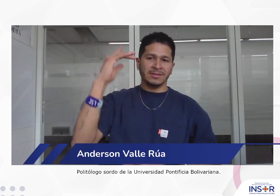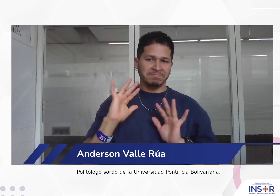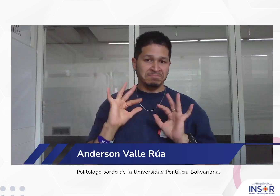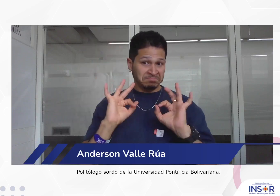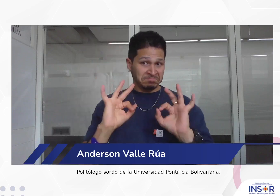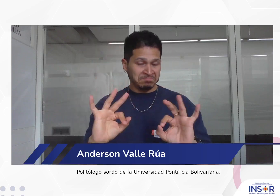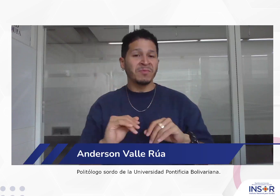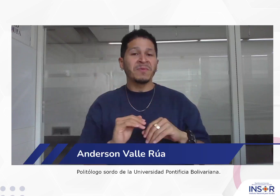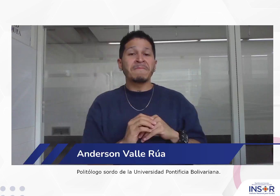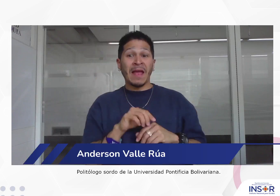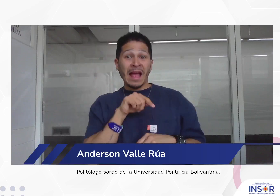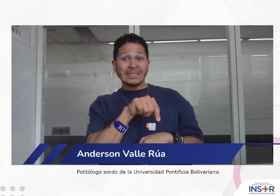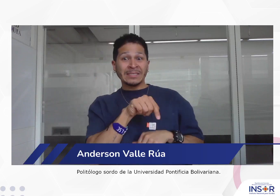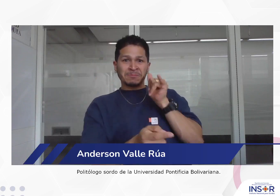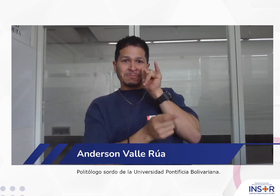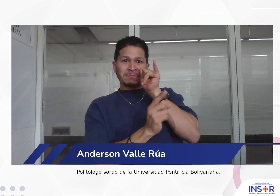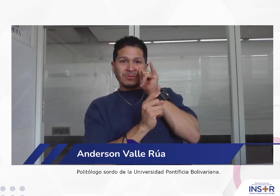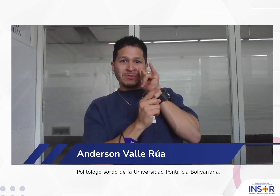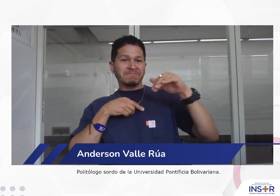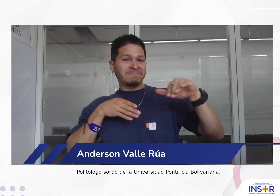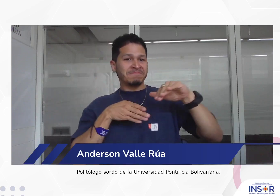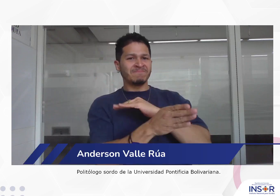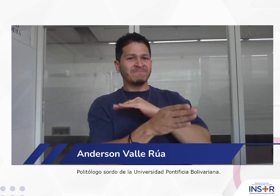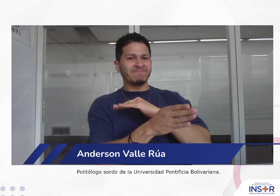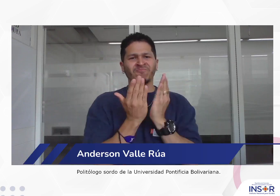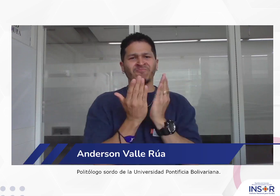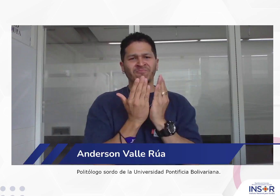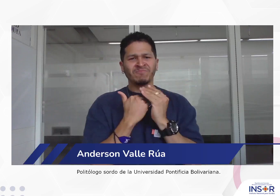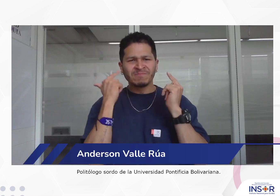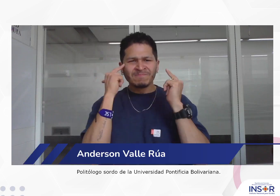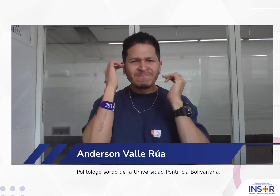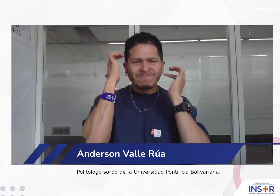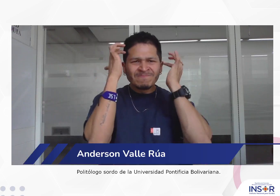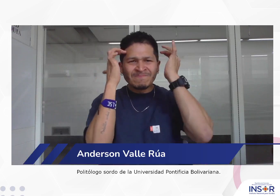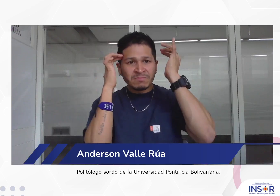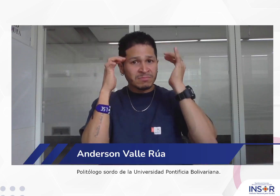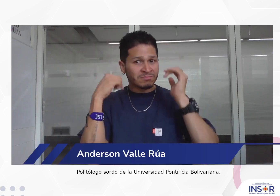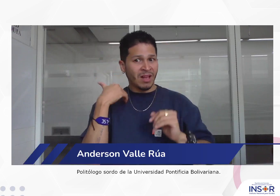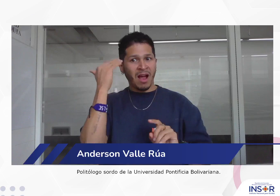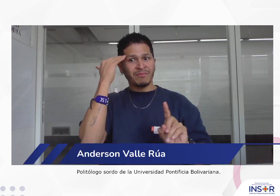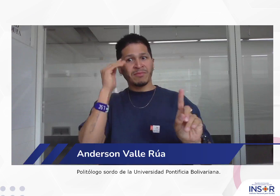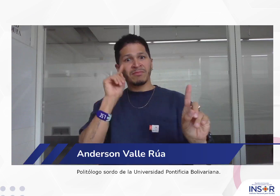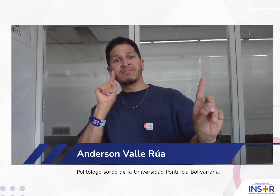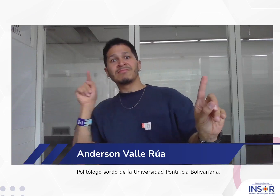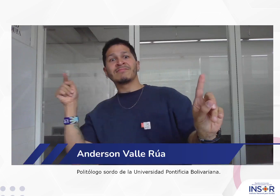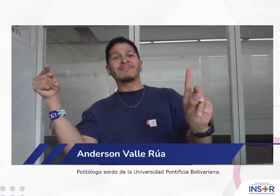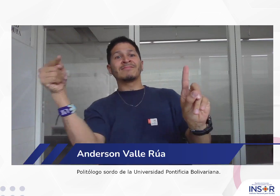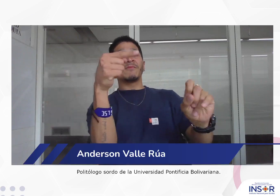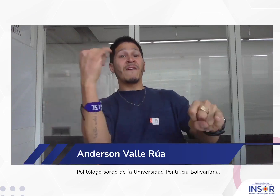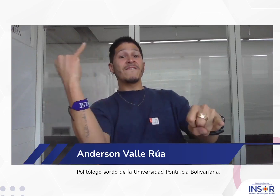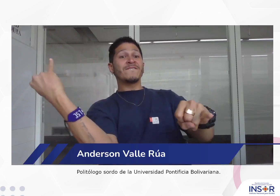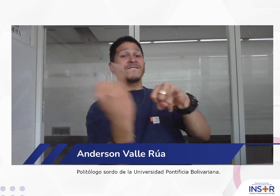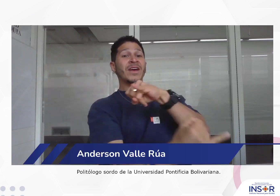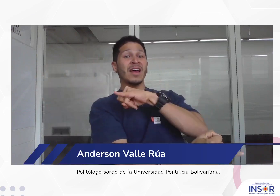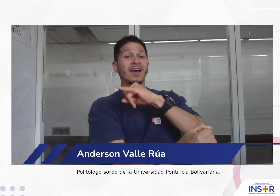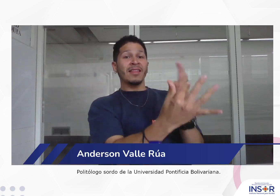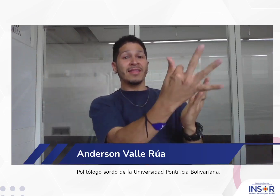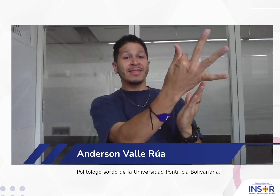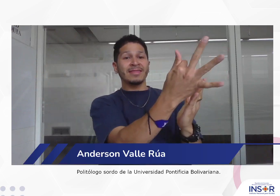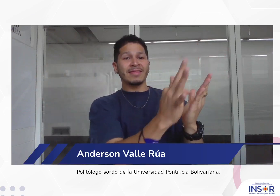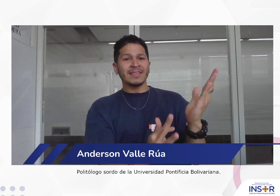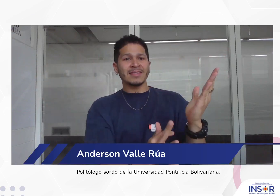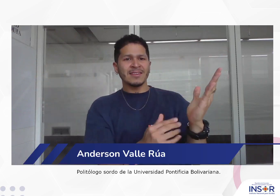para hablar de una persona politóloga en mi contexto, entonces continúo contándoles que allí, pues esta idea que venía pensando